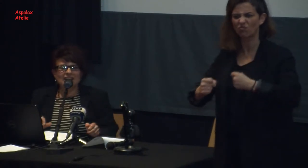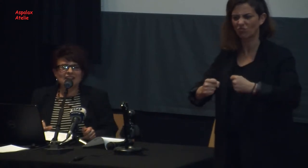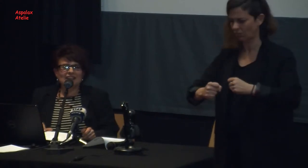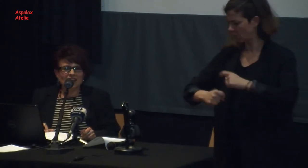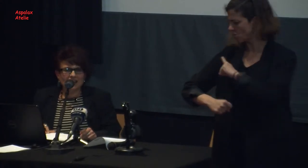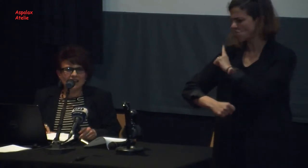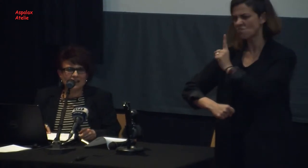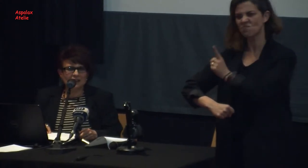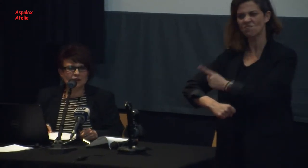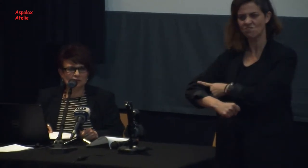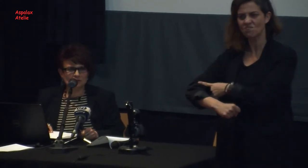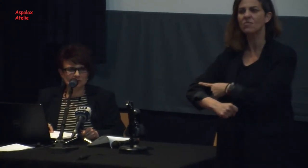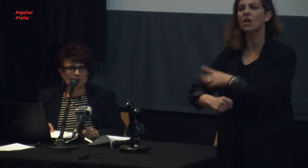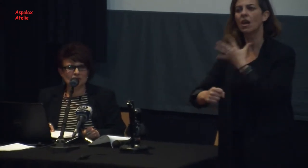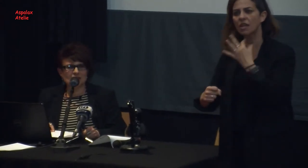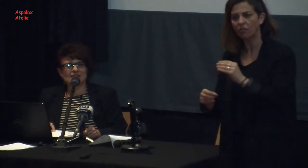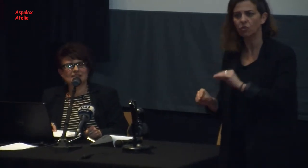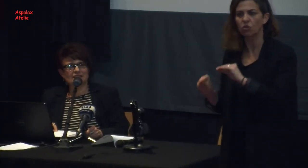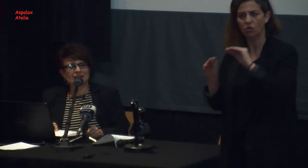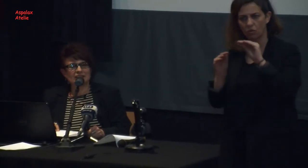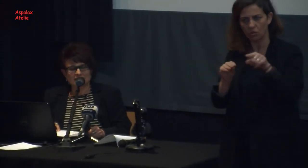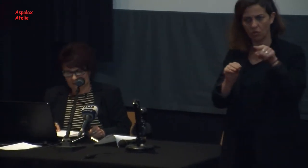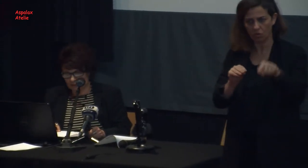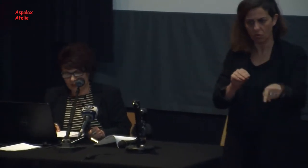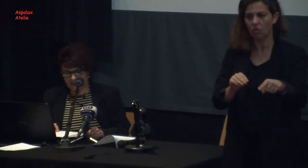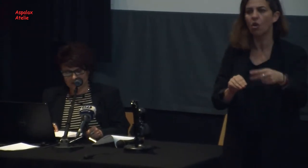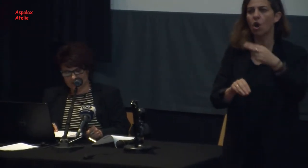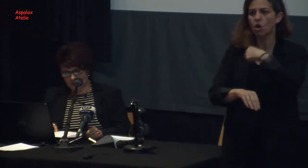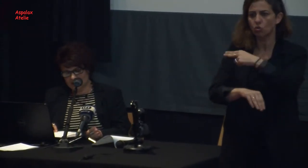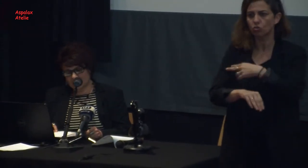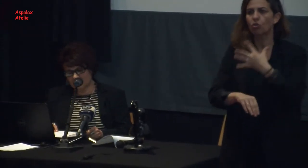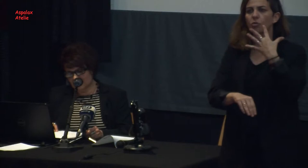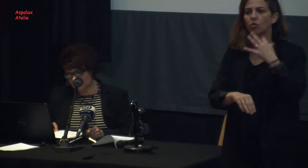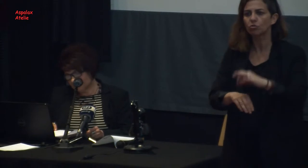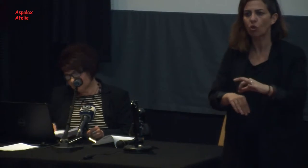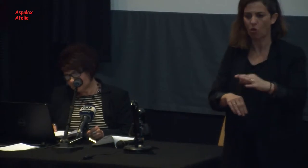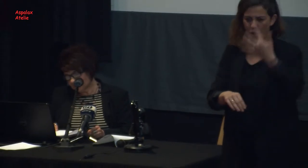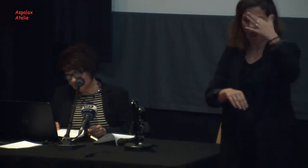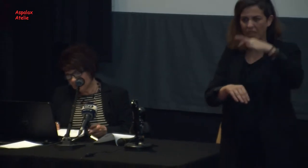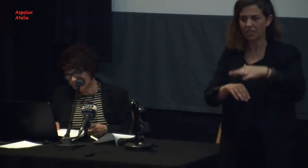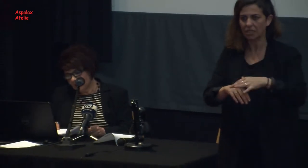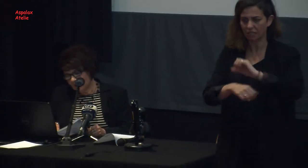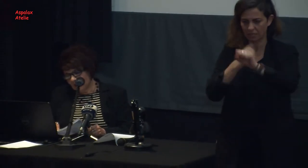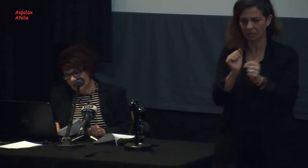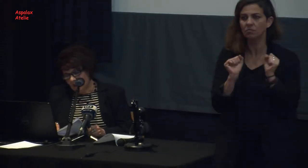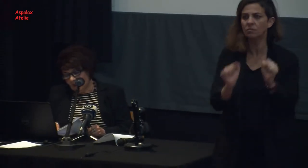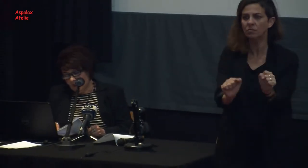μπορούν να καθυλώνουν τους άταξους ασθενείς.